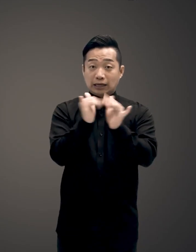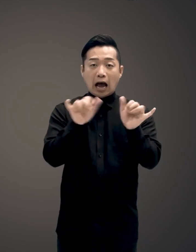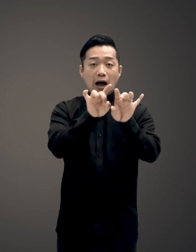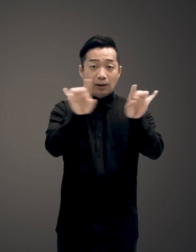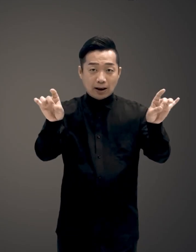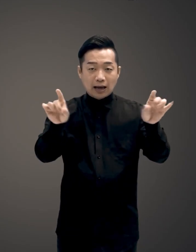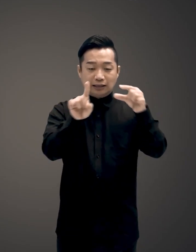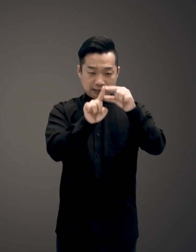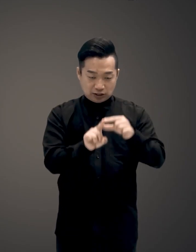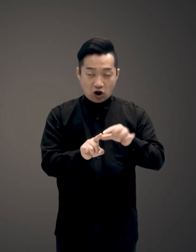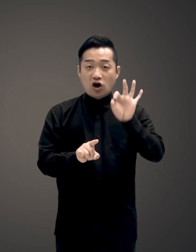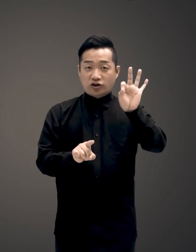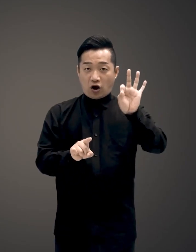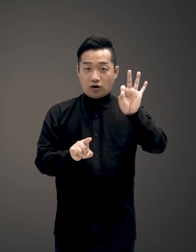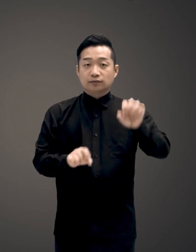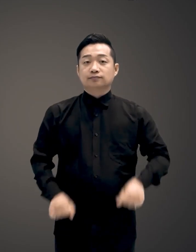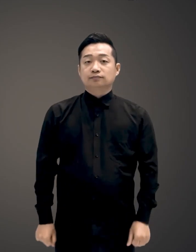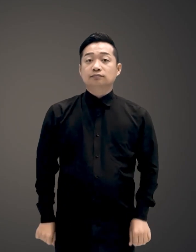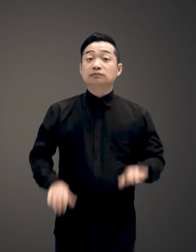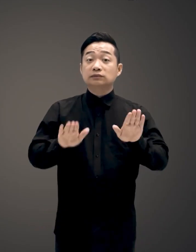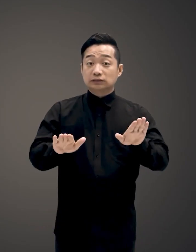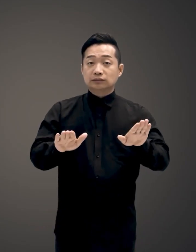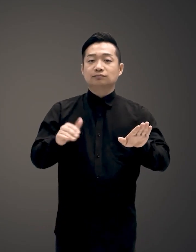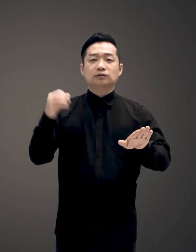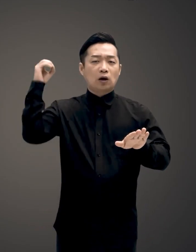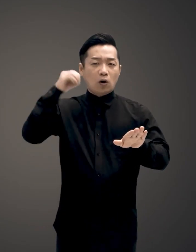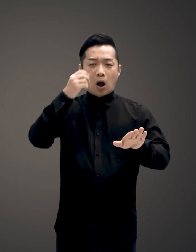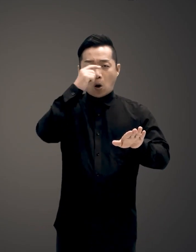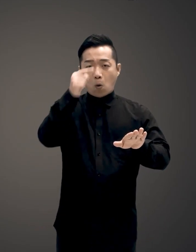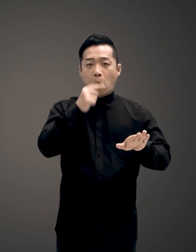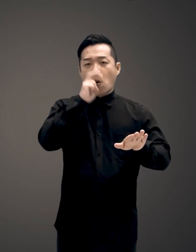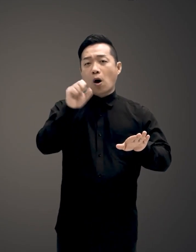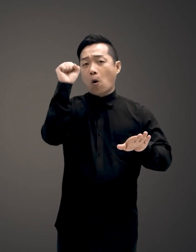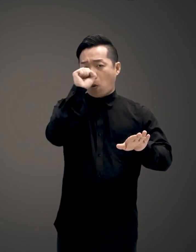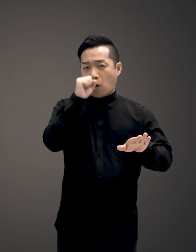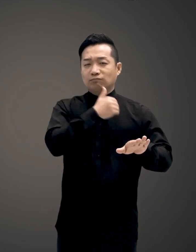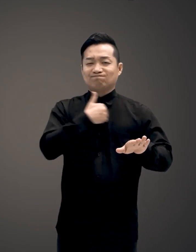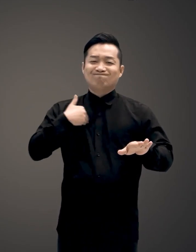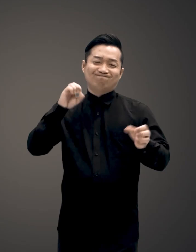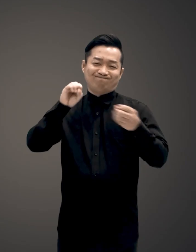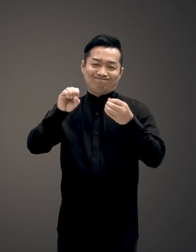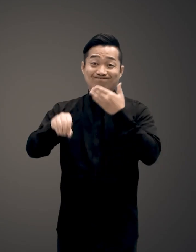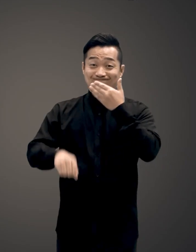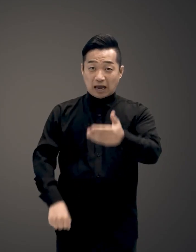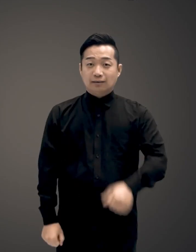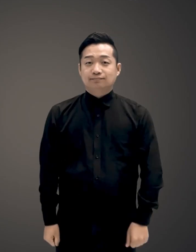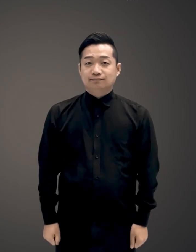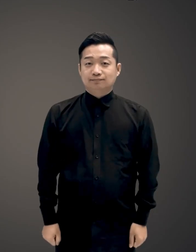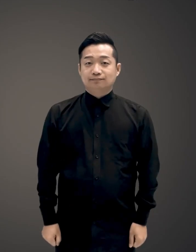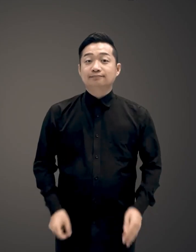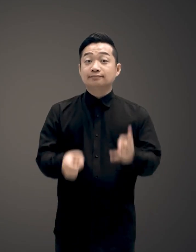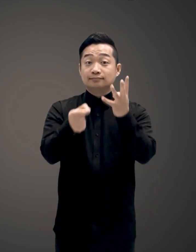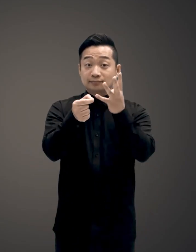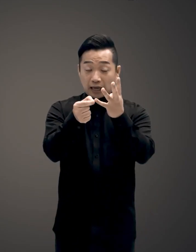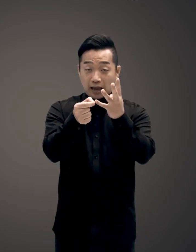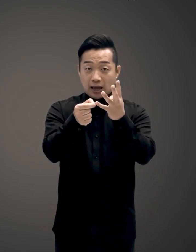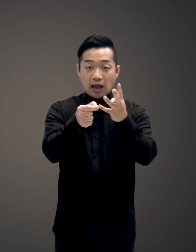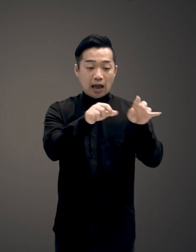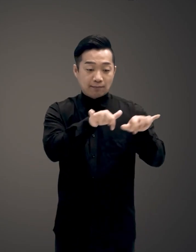가능한 작곡가별 키워드식. 이제 저 클래식 좋아해요 당당하게 말할 수 있어요.